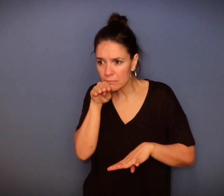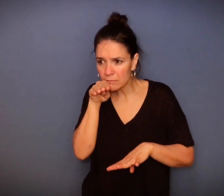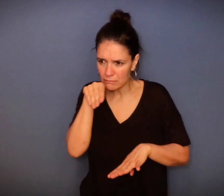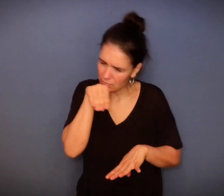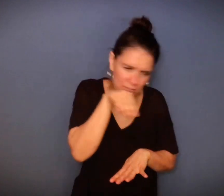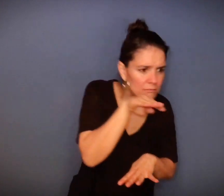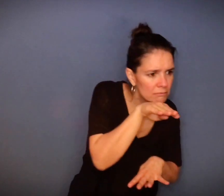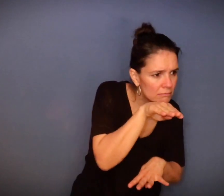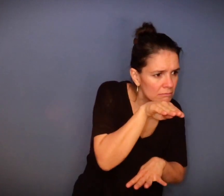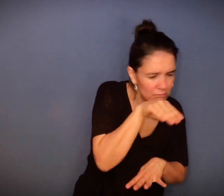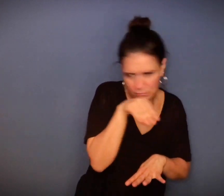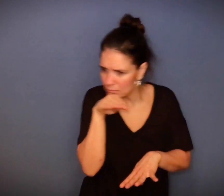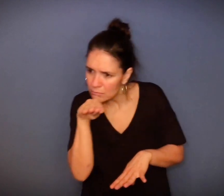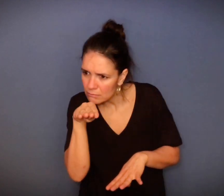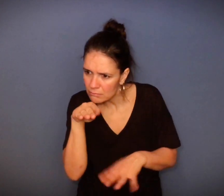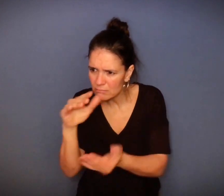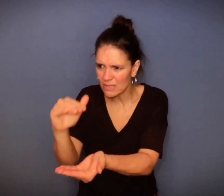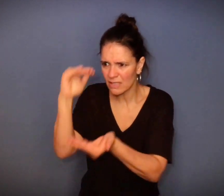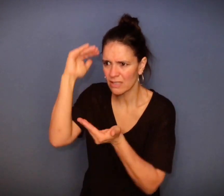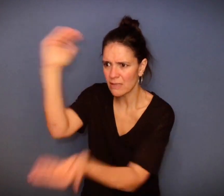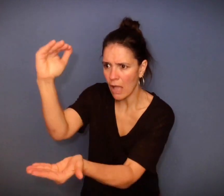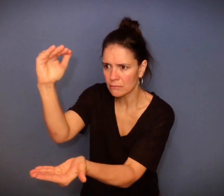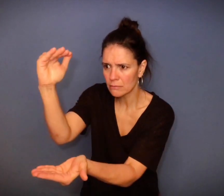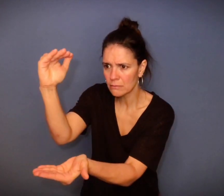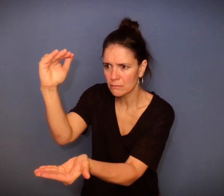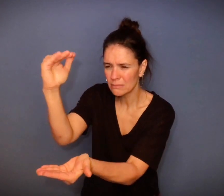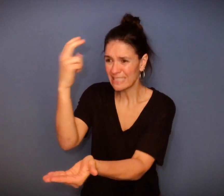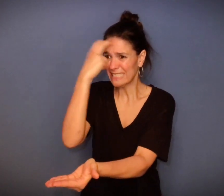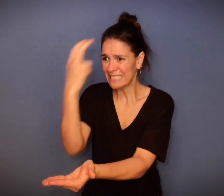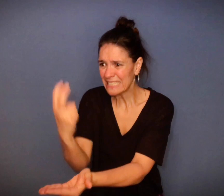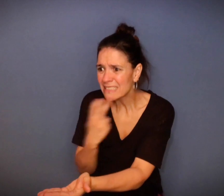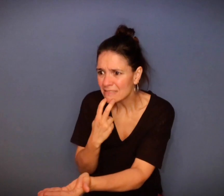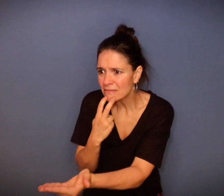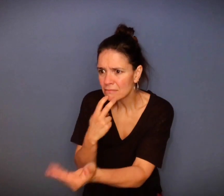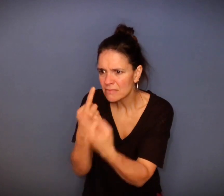La canne le regarda fixement et elle dit: